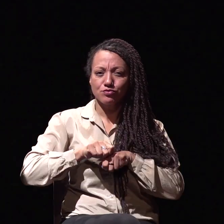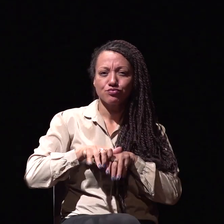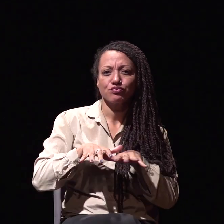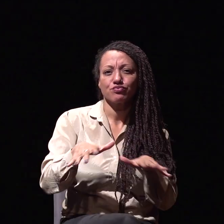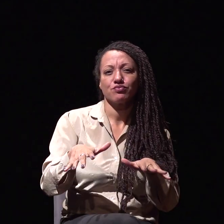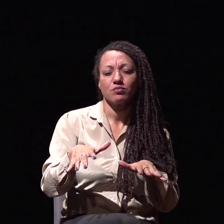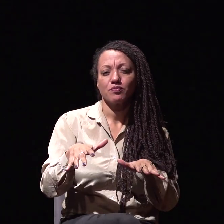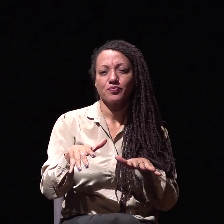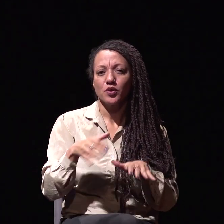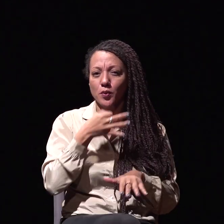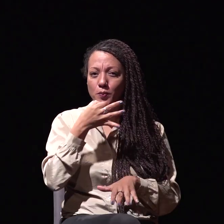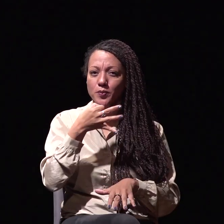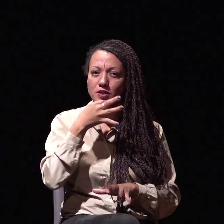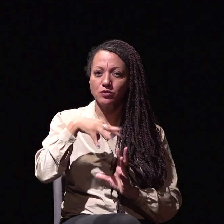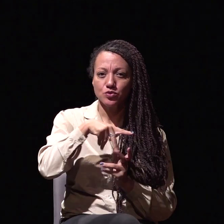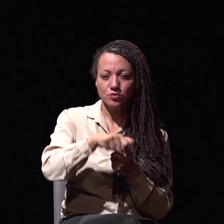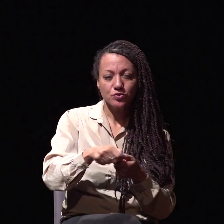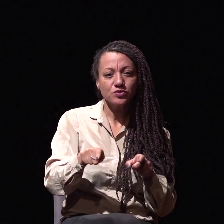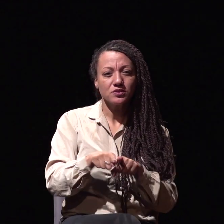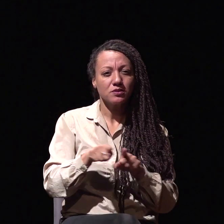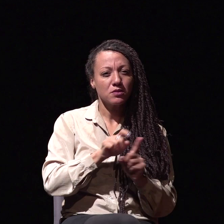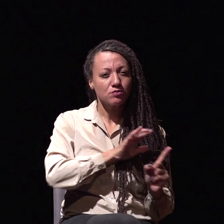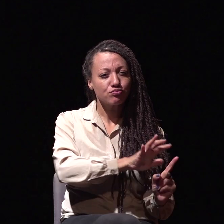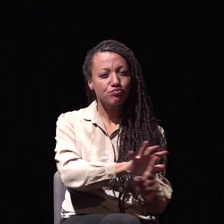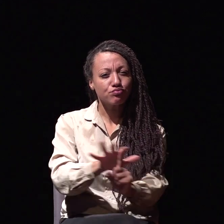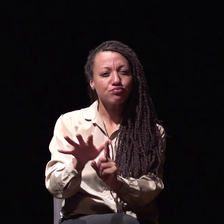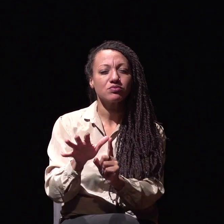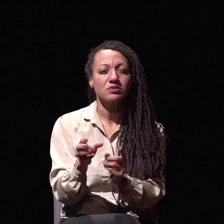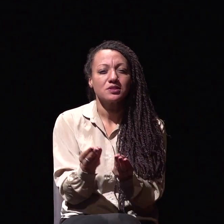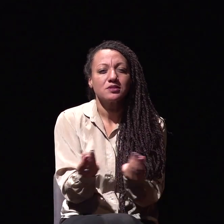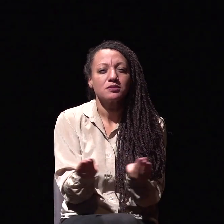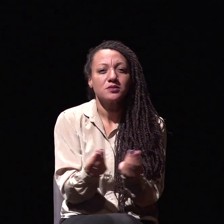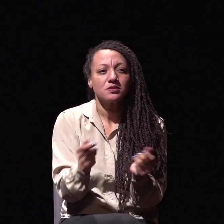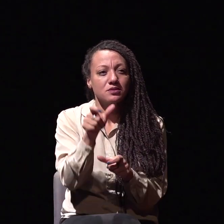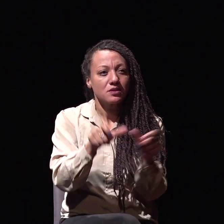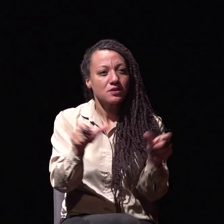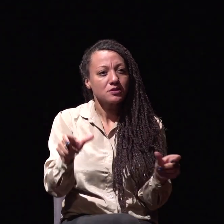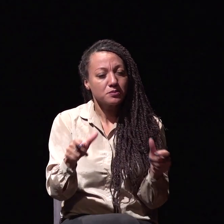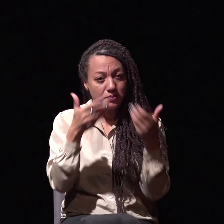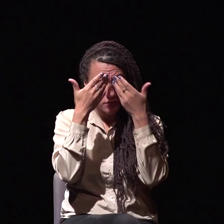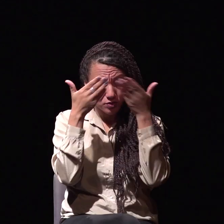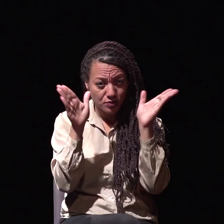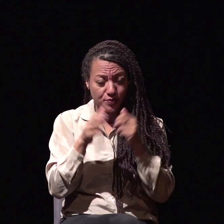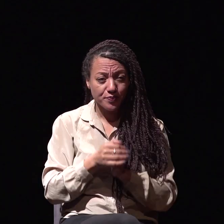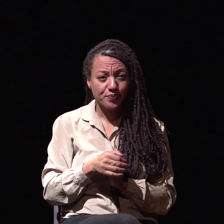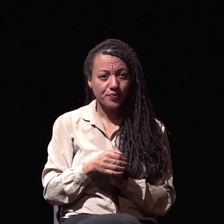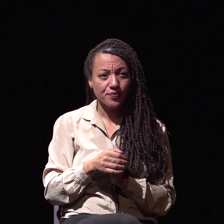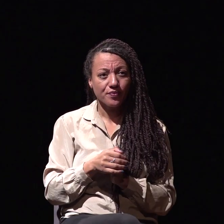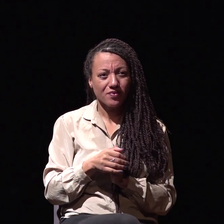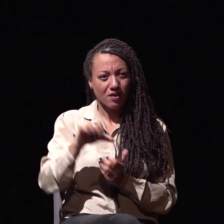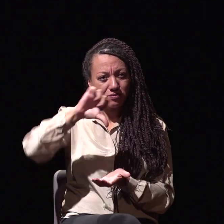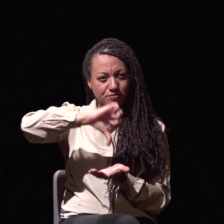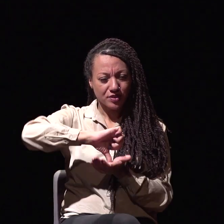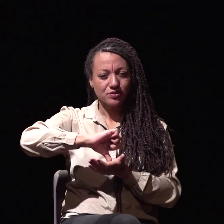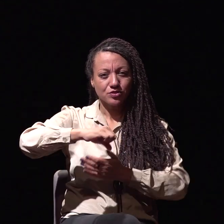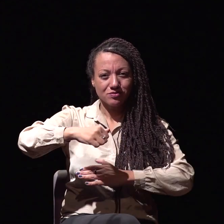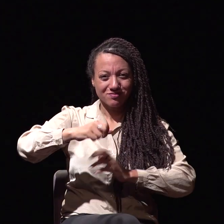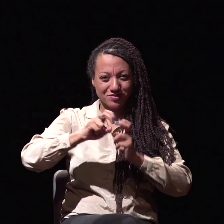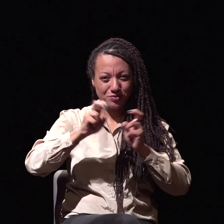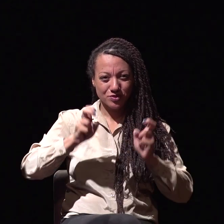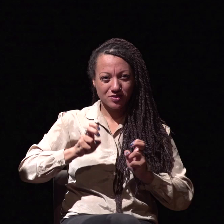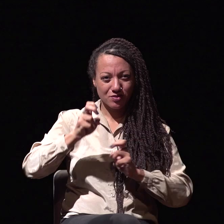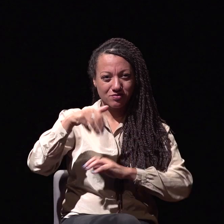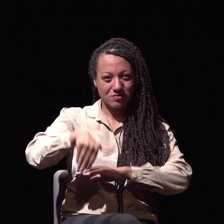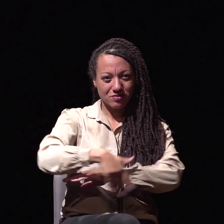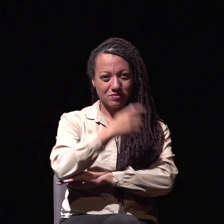sua visão de mundo e sensibilizar o outro. A particular poesia da sede deste museu, na Avenida Paulista, nos apresenta